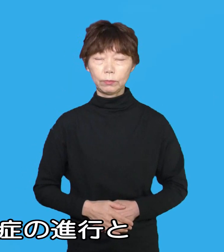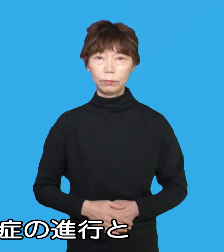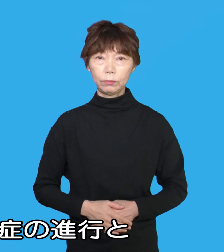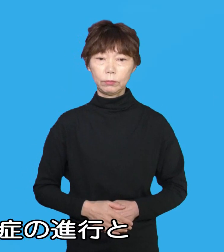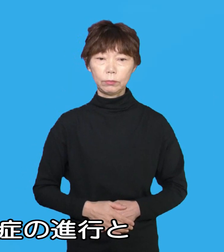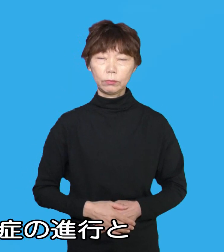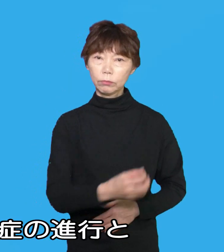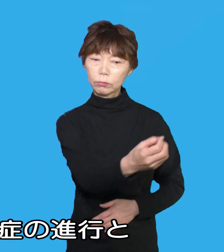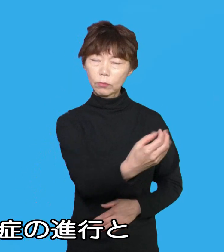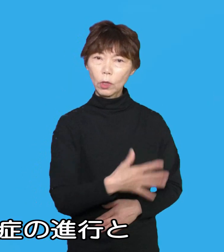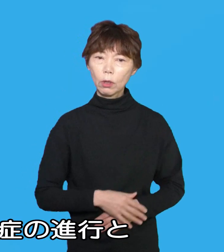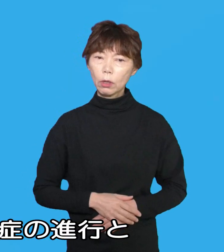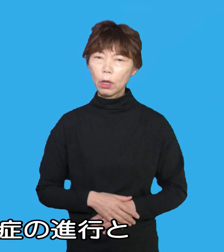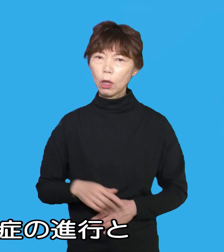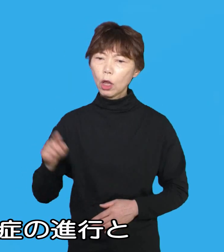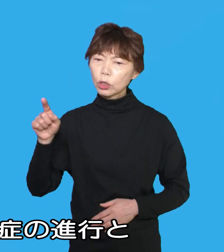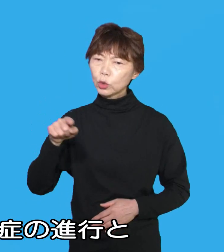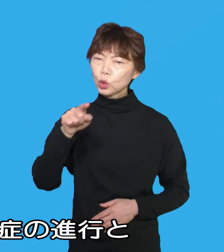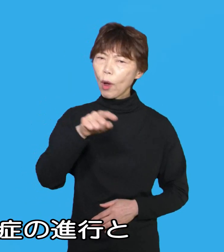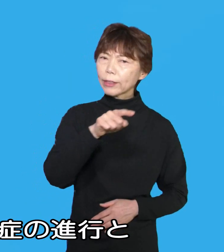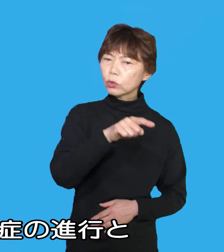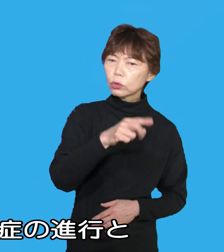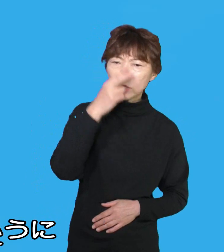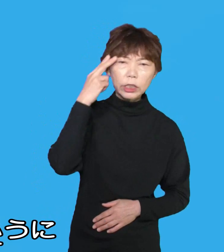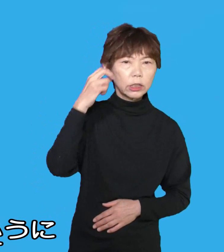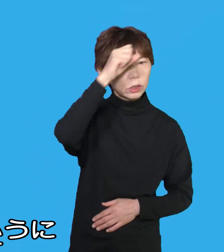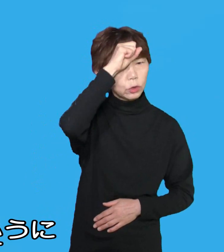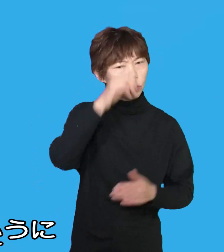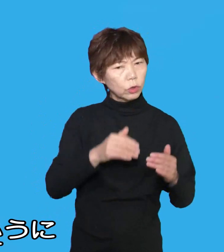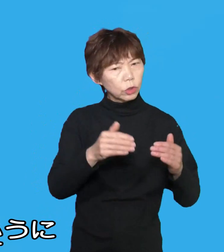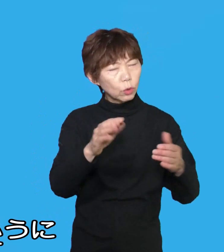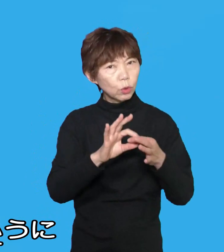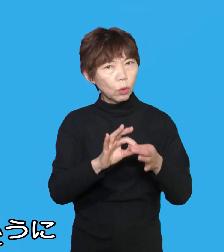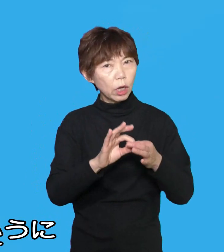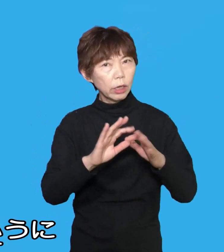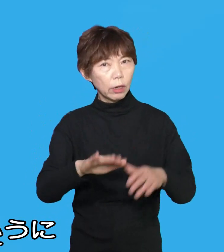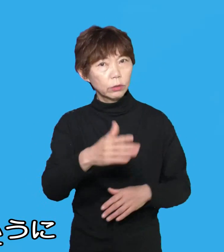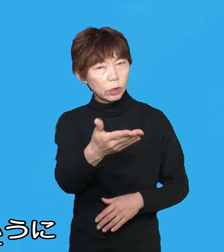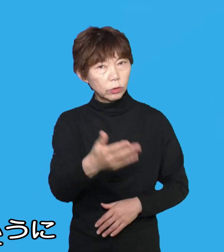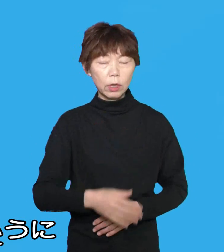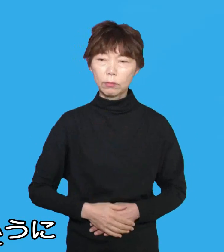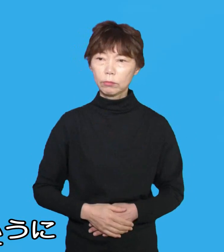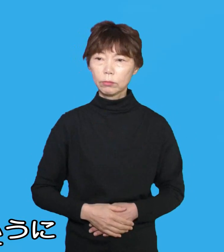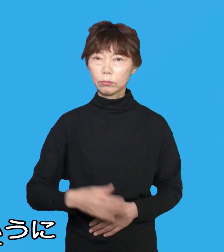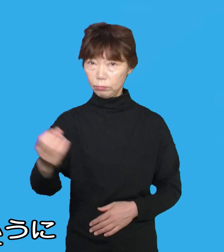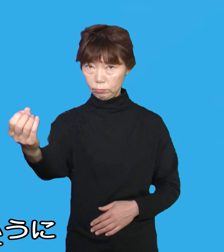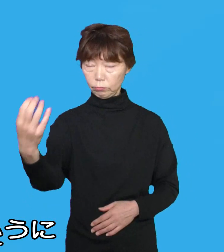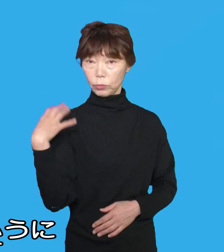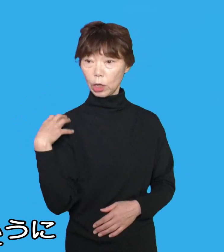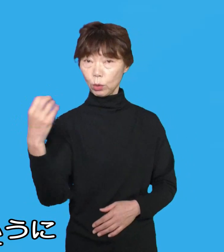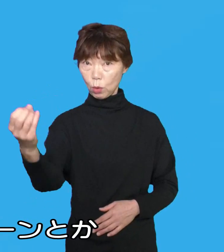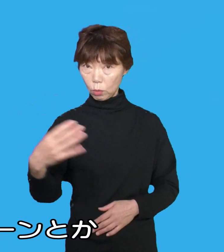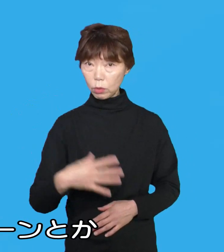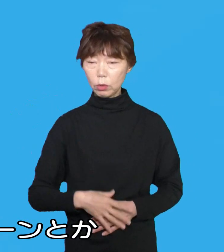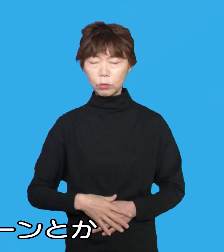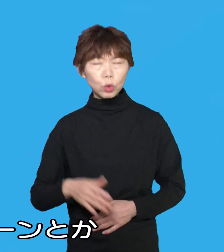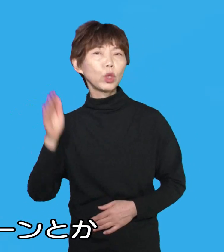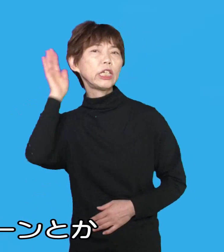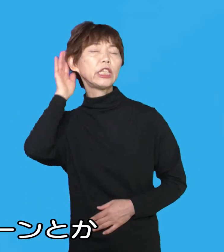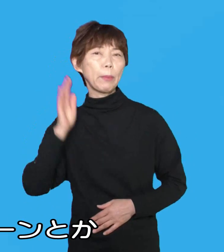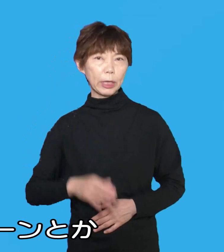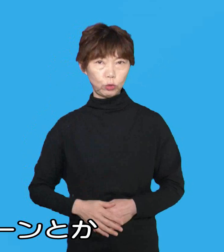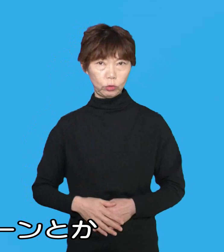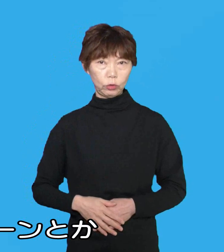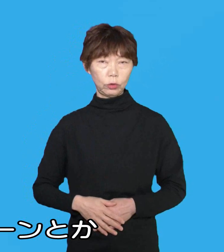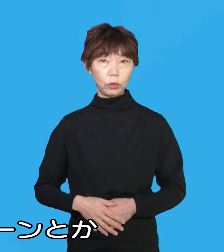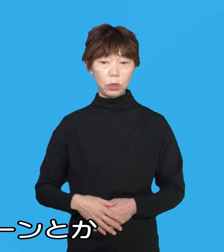周波数が認知症の進行と関係あるわけですか？ にあのっていうふうに聞いております。会話データのパ